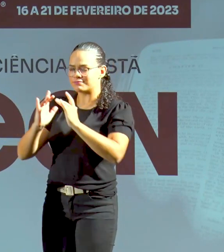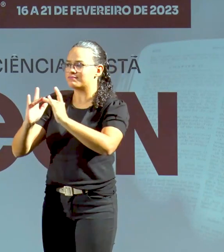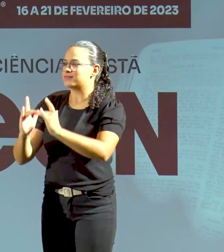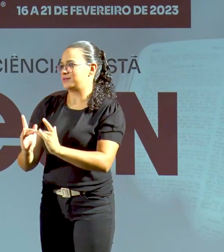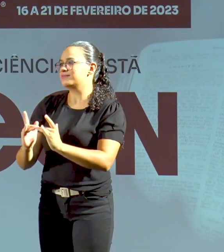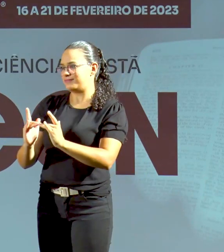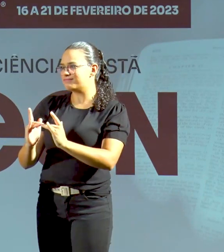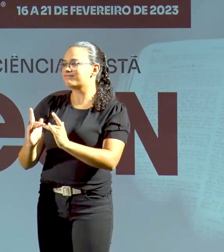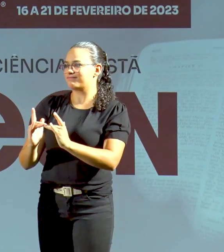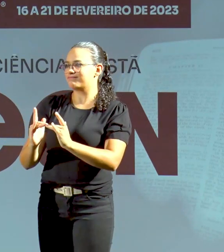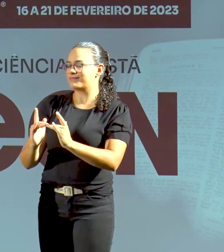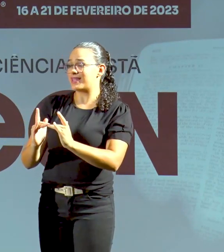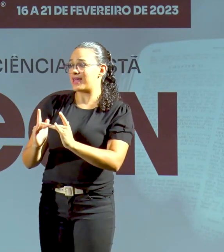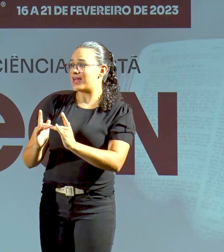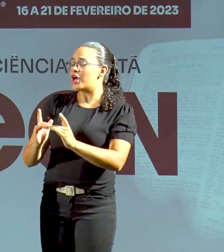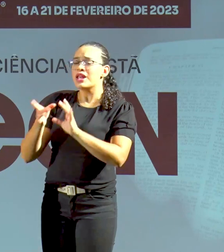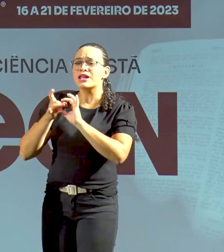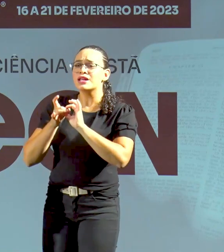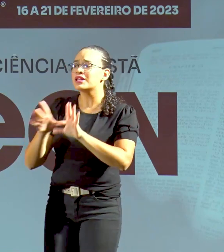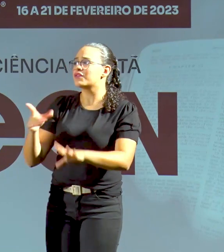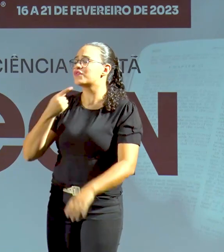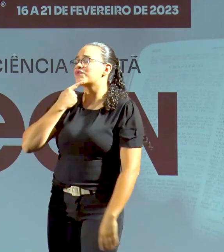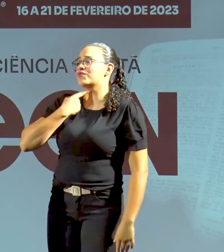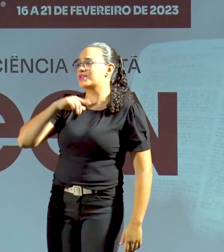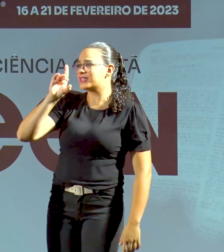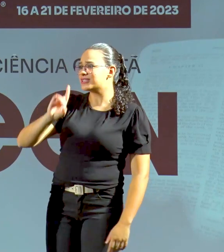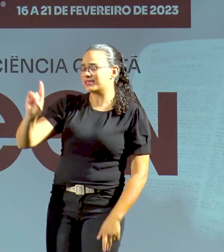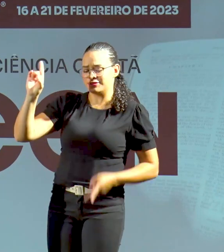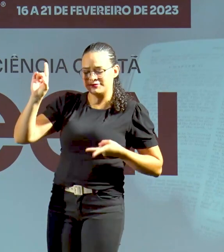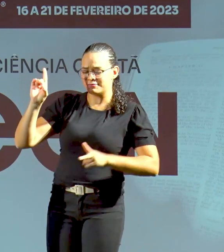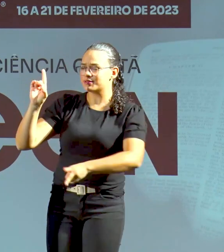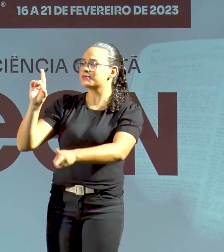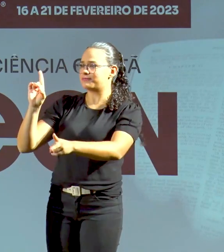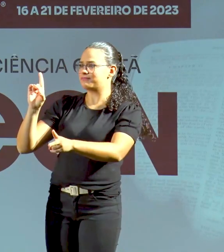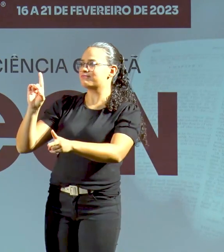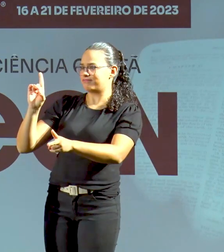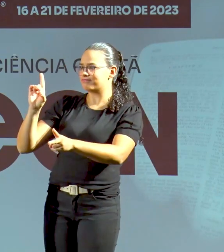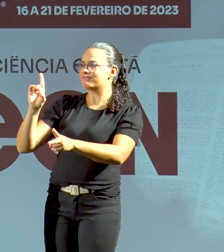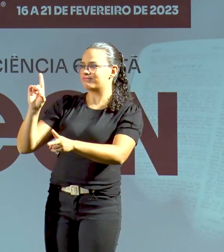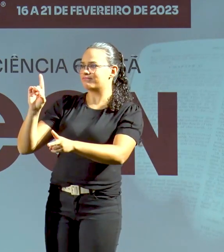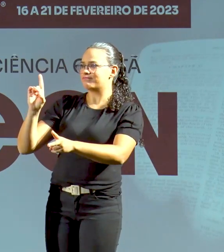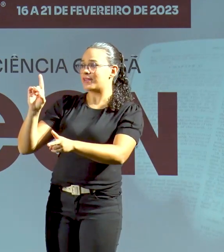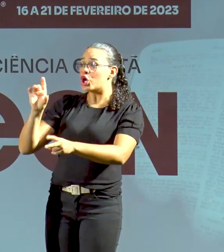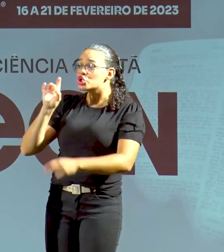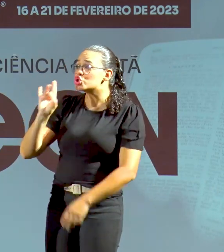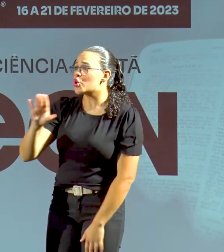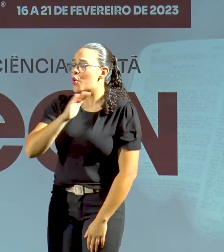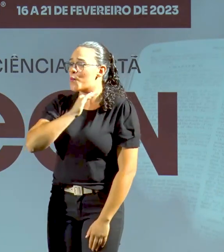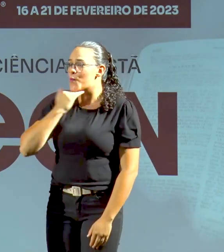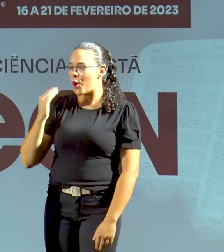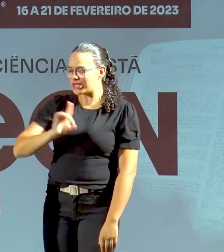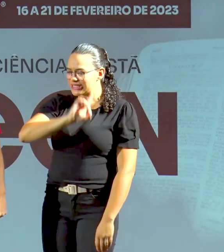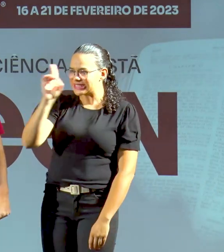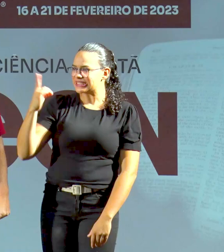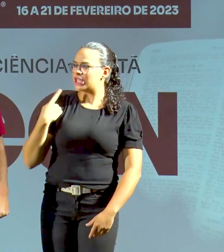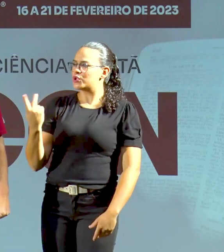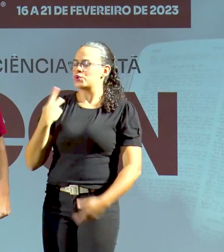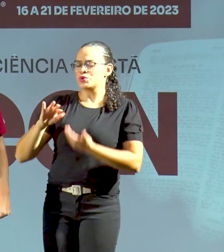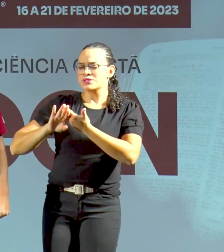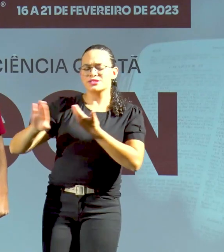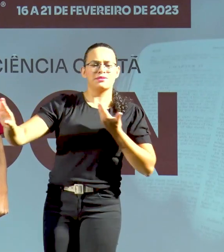faça-me o senhor o que bem lhe atravesse outra coisa não seja morte Me Separar de Ti